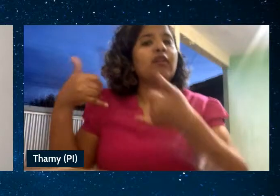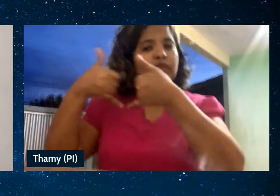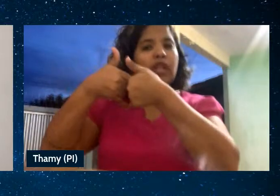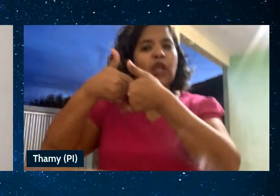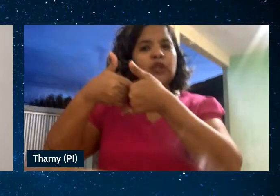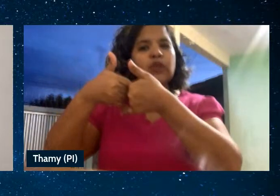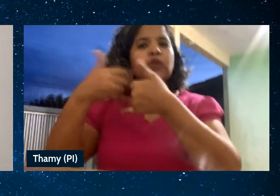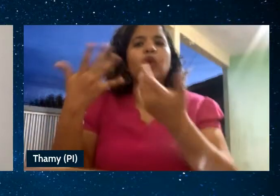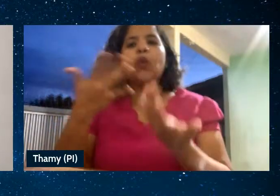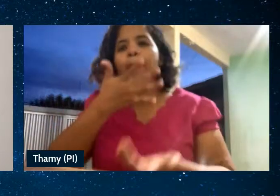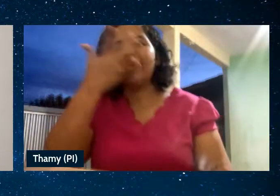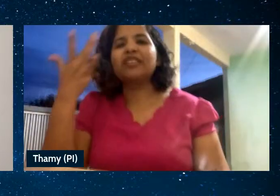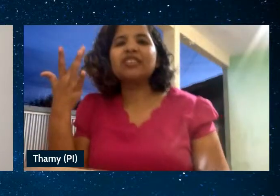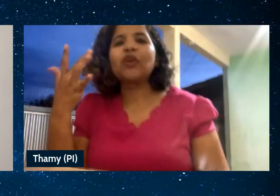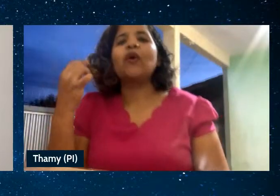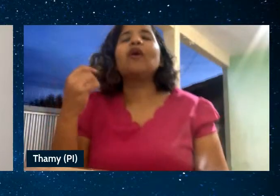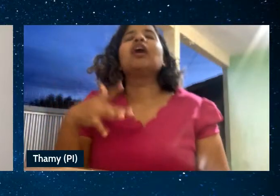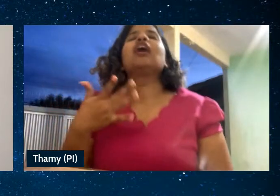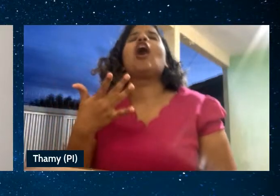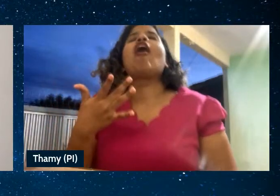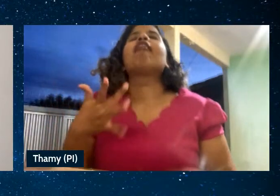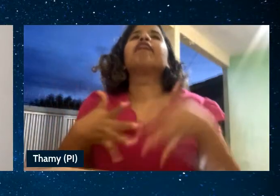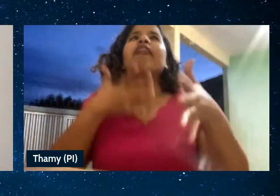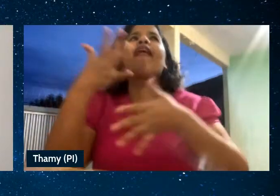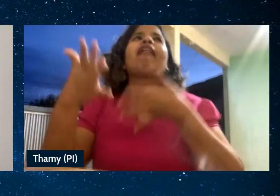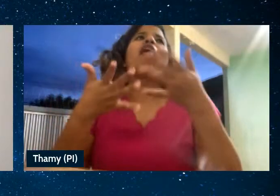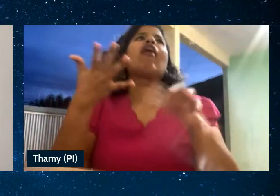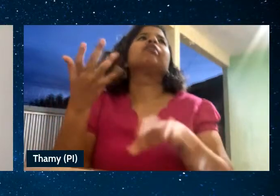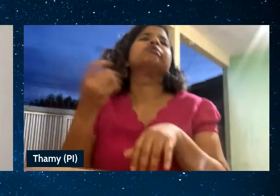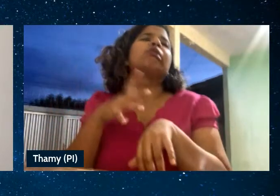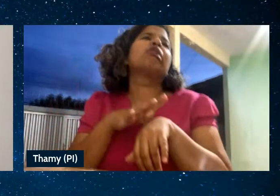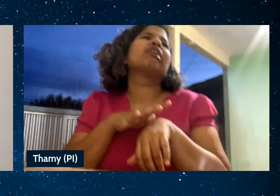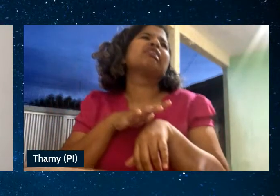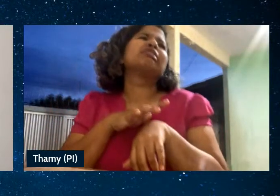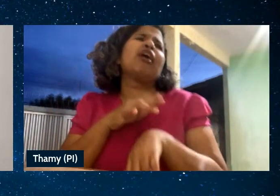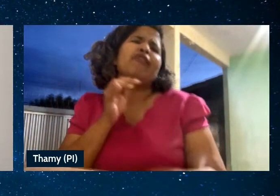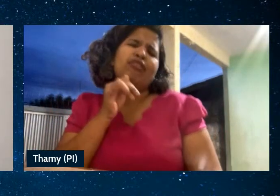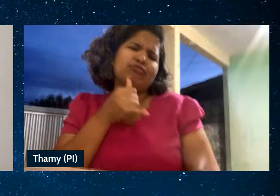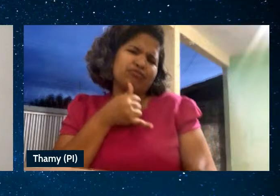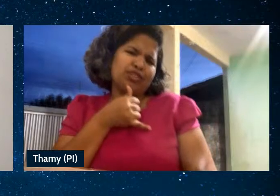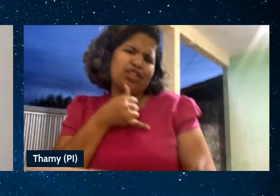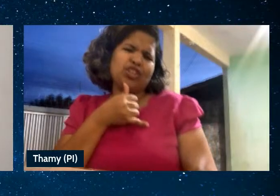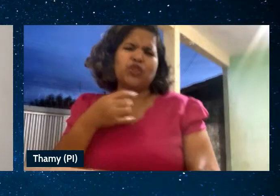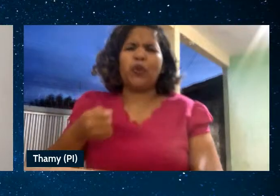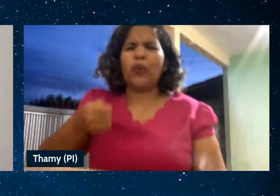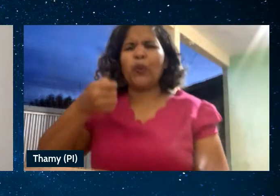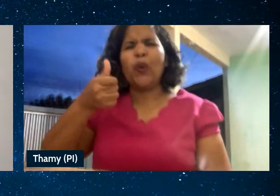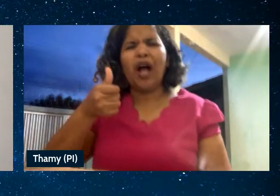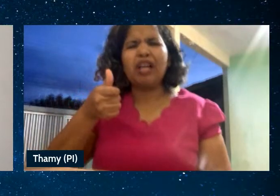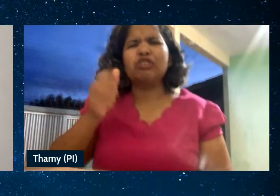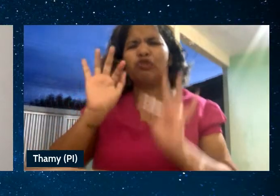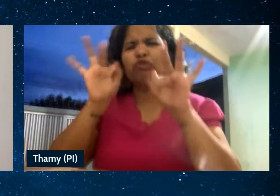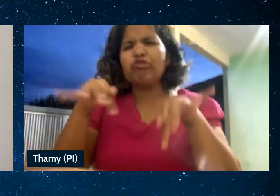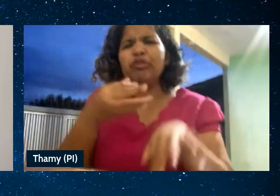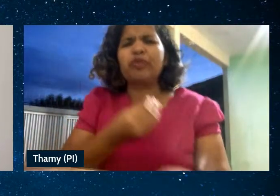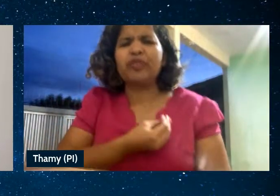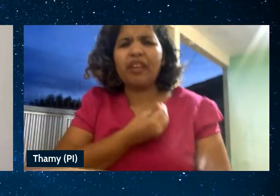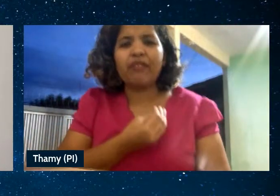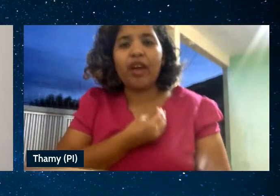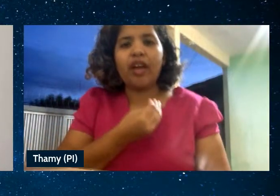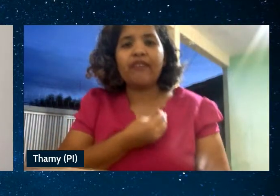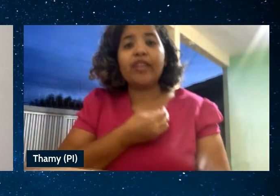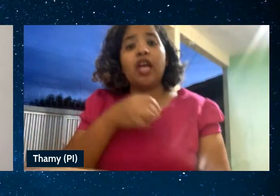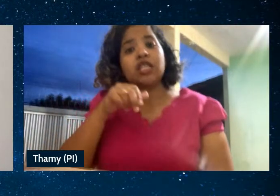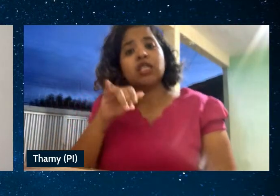triste que estava se sentindo como indo para o fim em vez de nós eh ficarmos